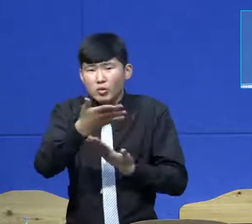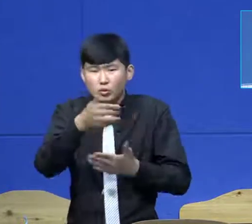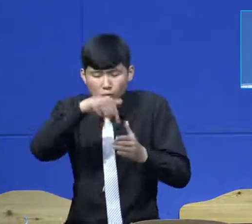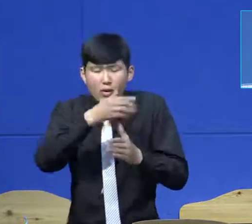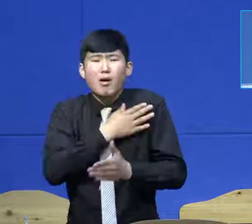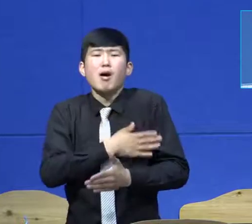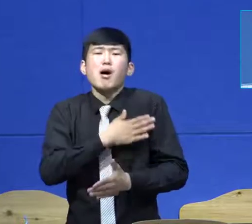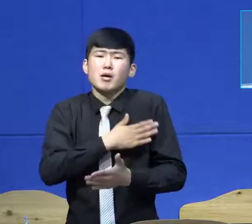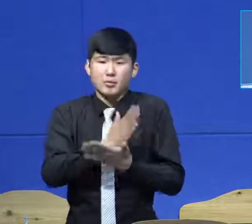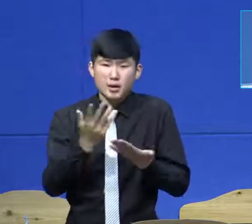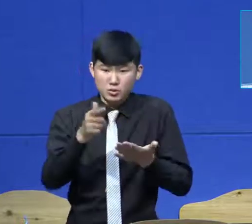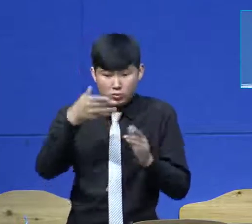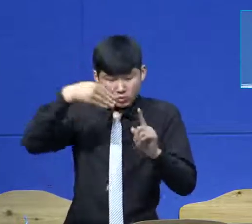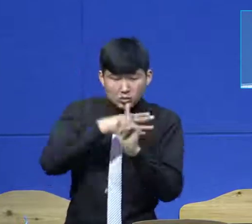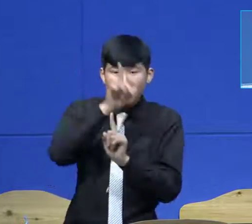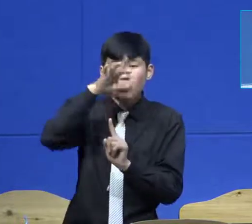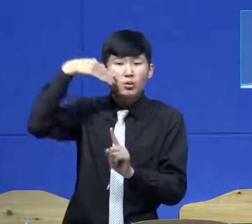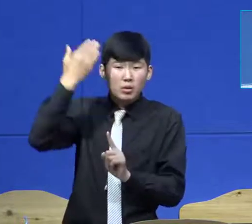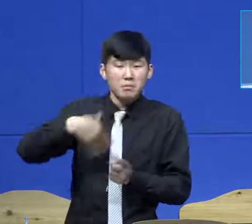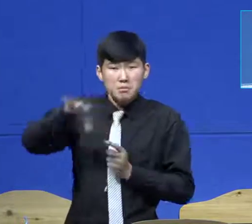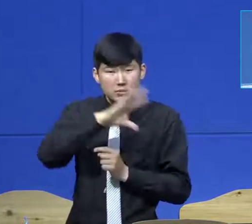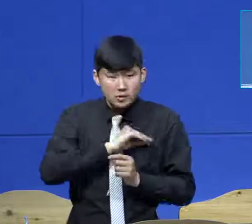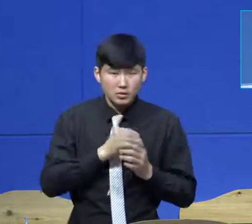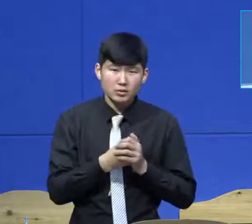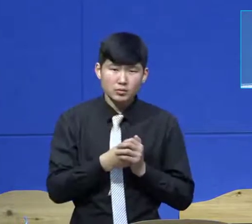юм. Үүгээрээ бурхан бид нарыг өөртөө эвлэрүүлсэн.